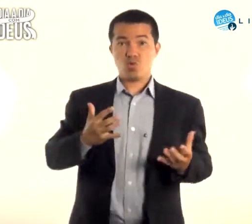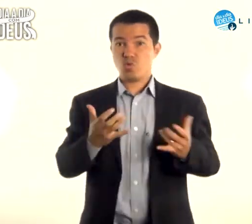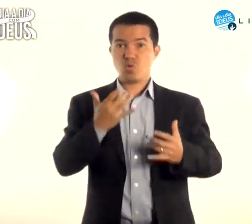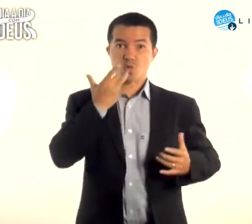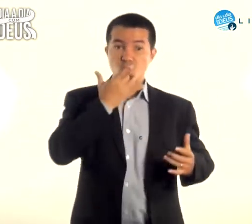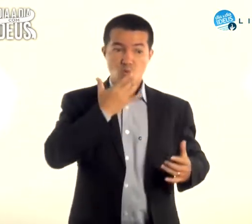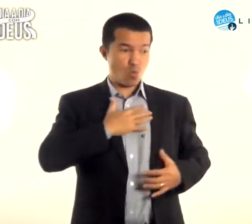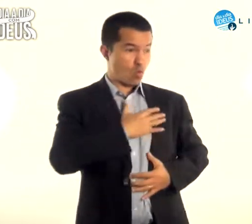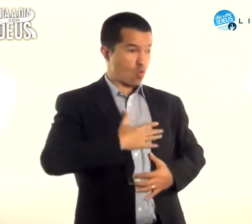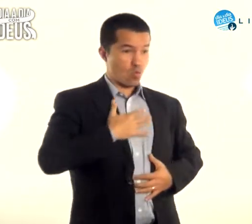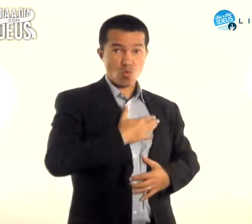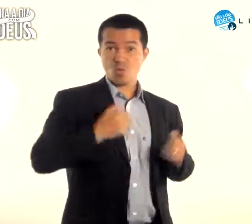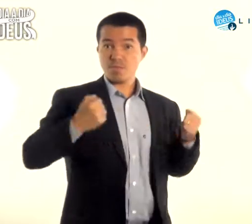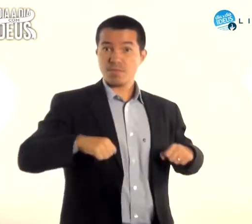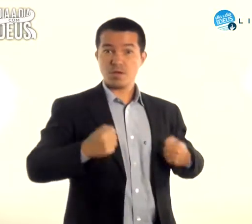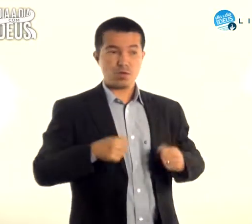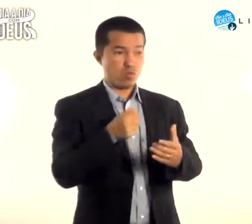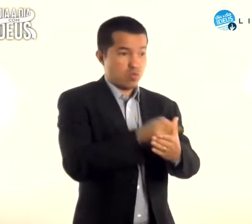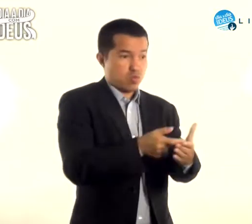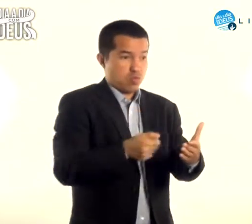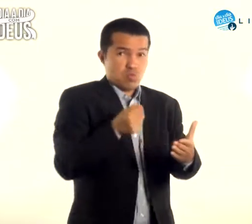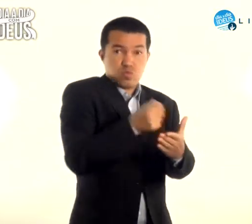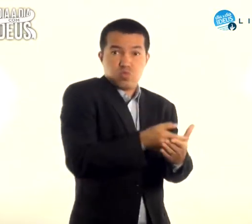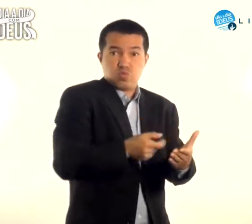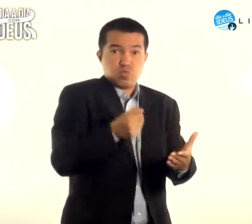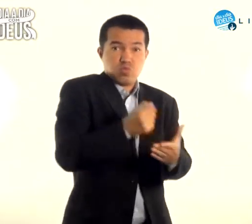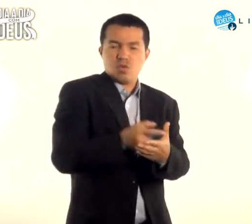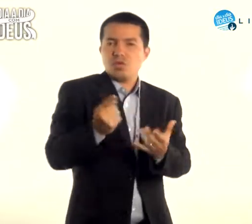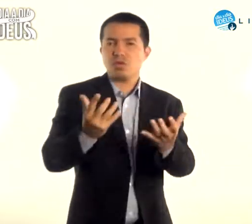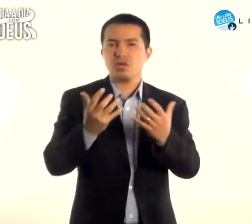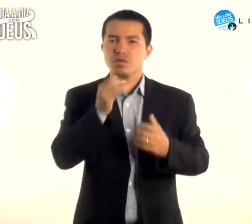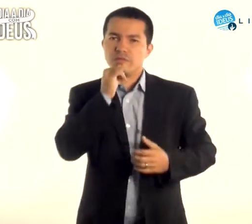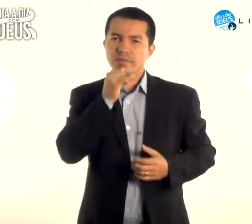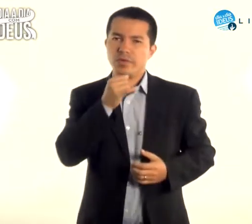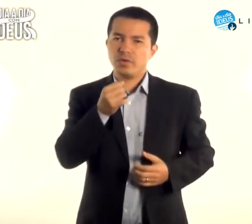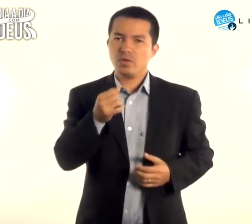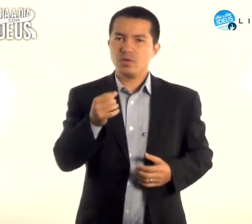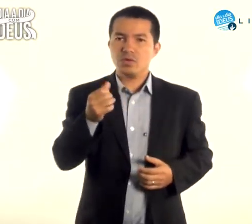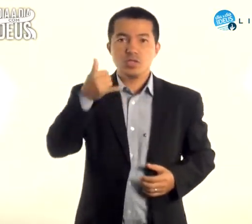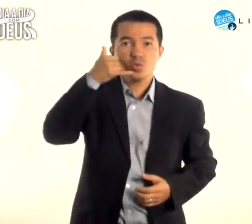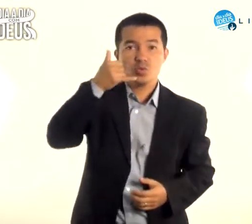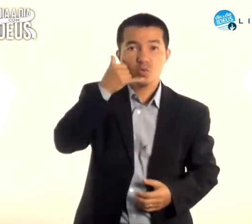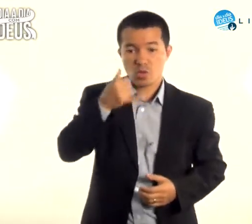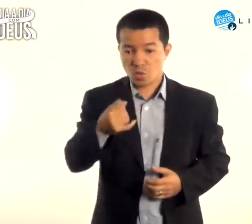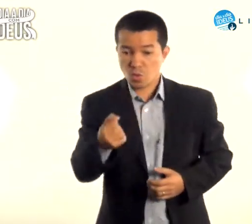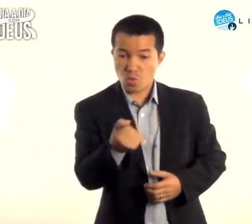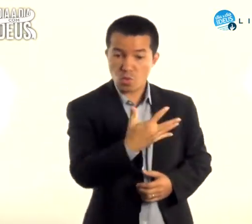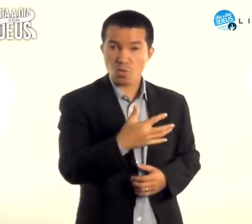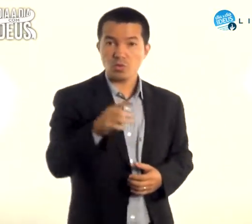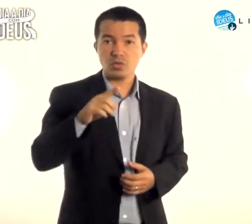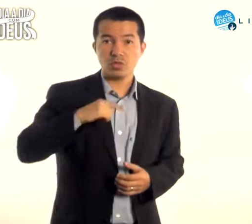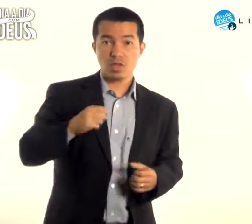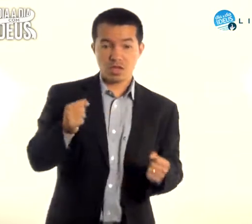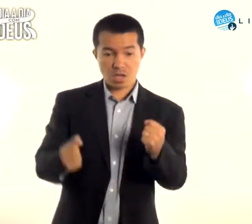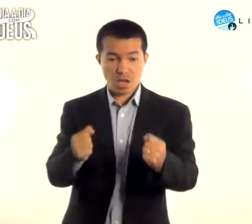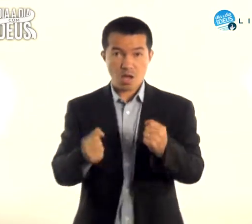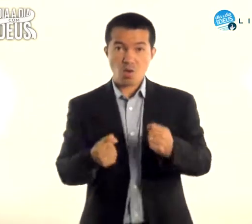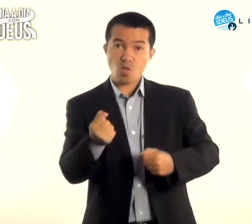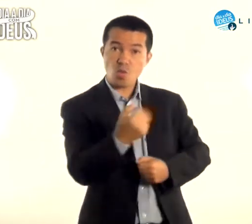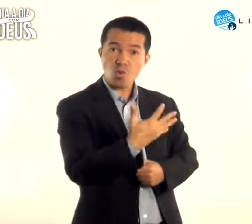está sempre insatisfeito. Você tem celular novo, você tem carro novo, você tem televisão sem tubo já, um